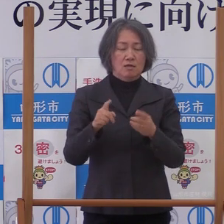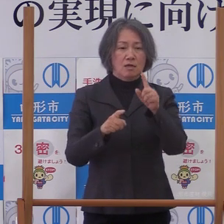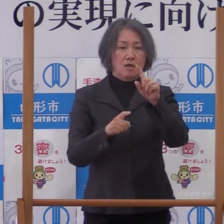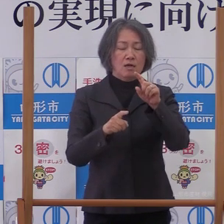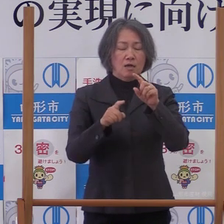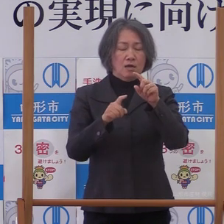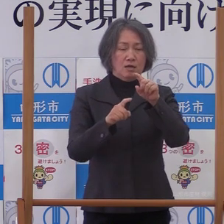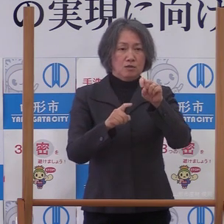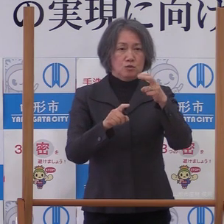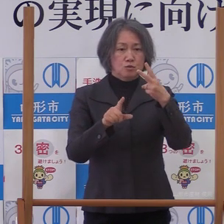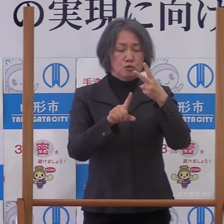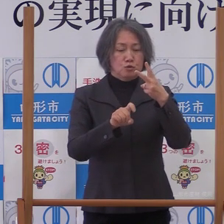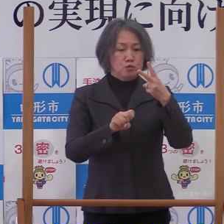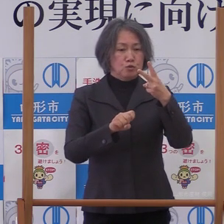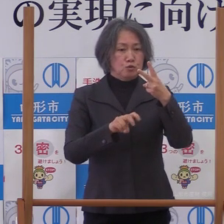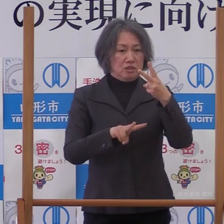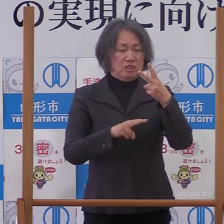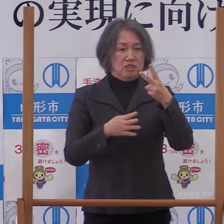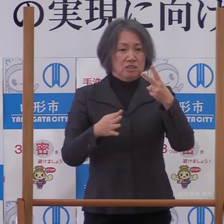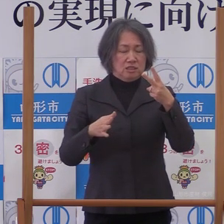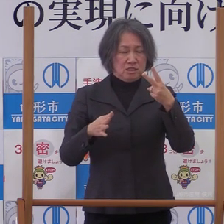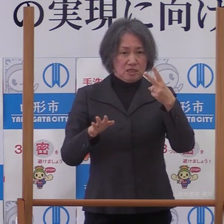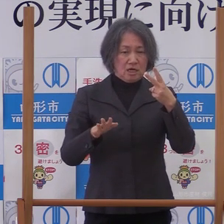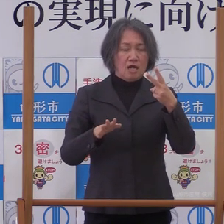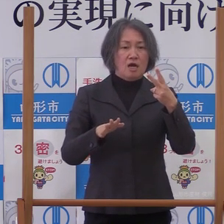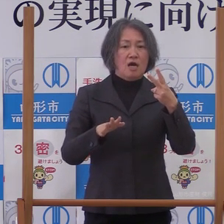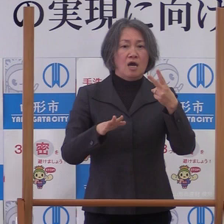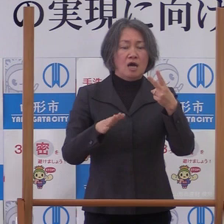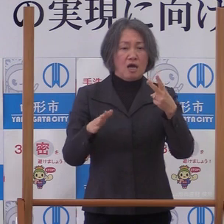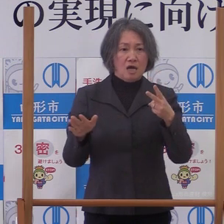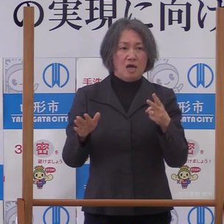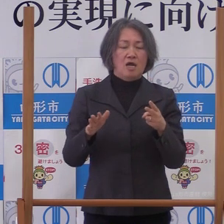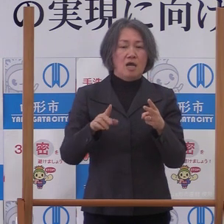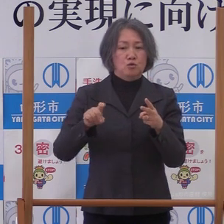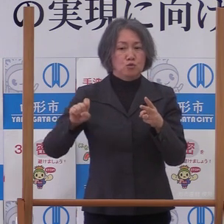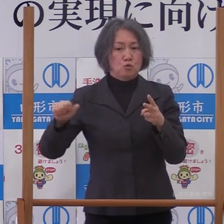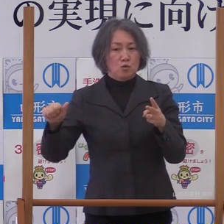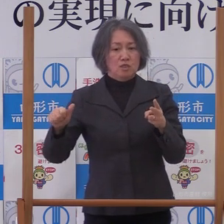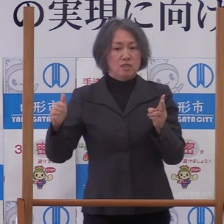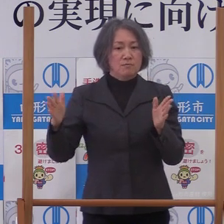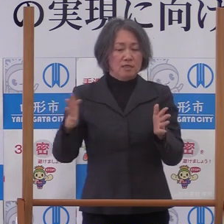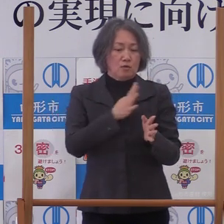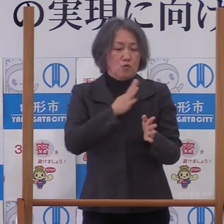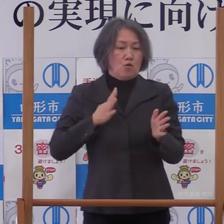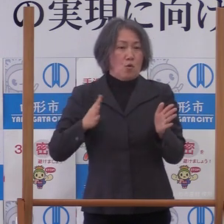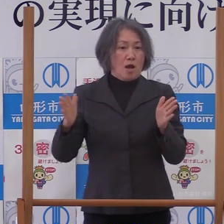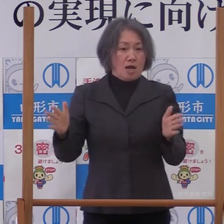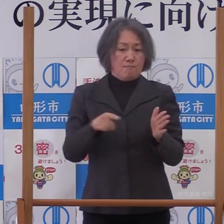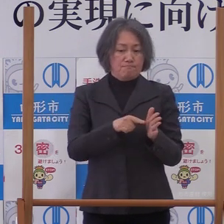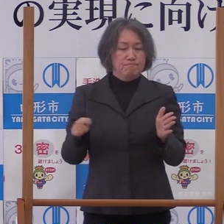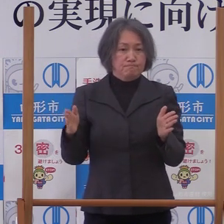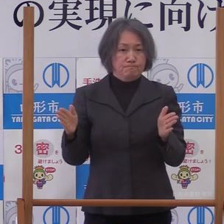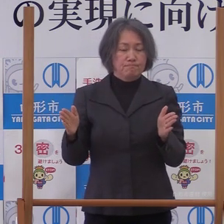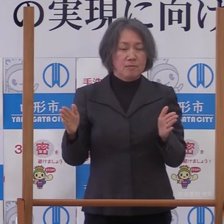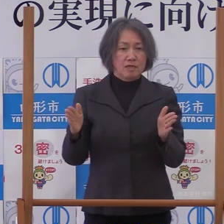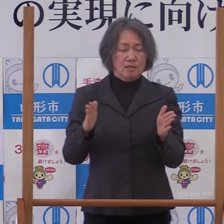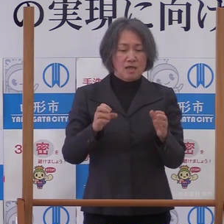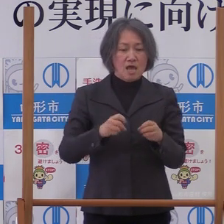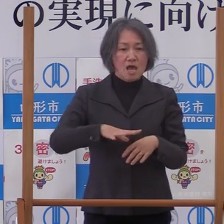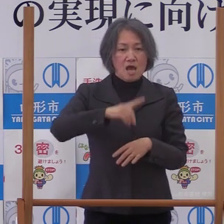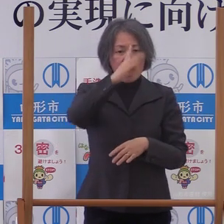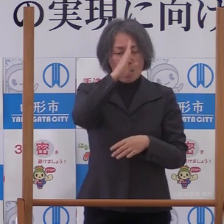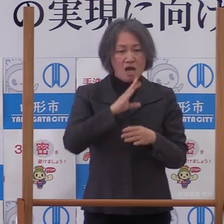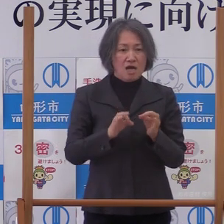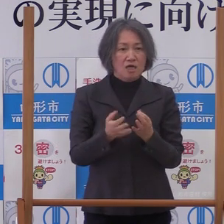国の方で自粛要請している11日でなく12日から15日までの4日間にわたって、初市